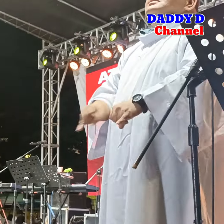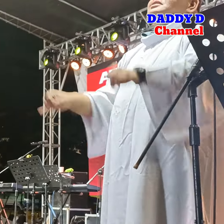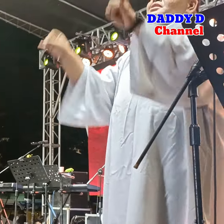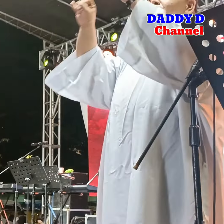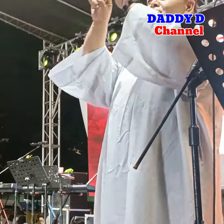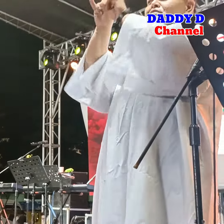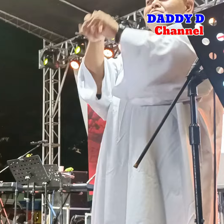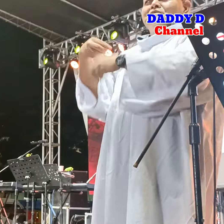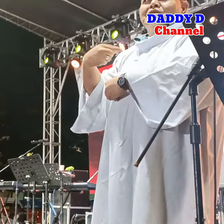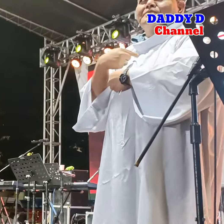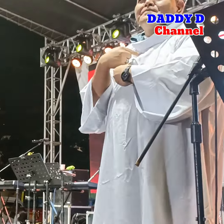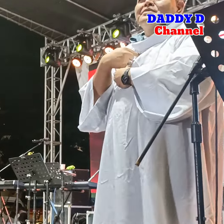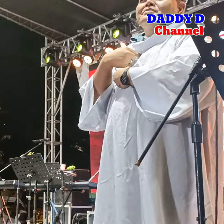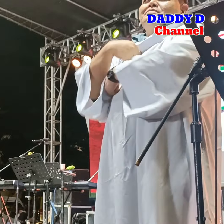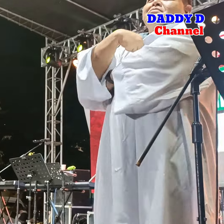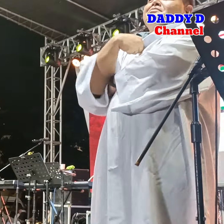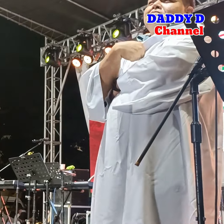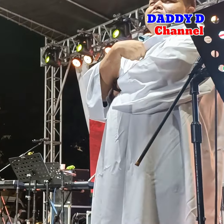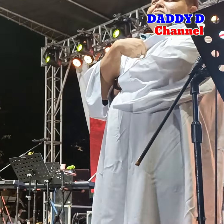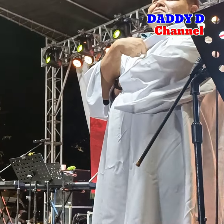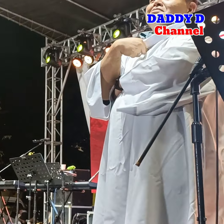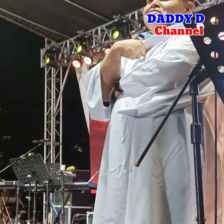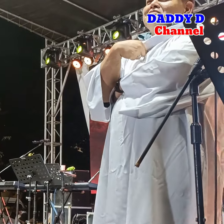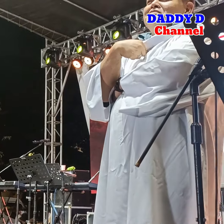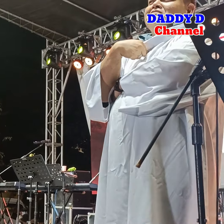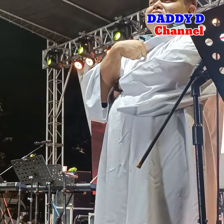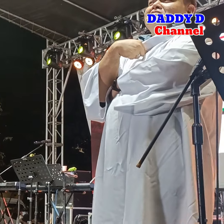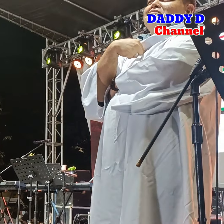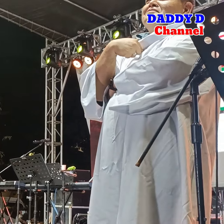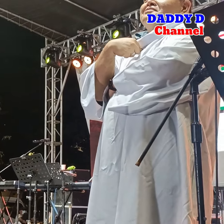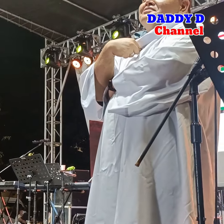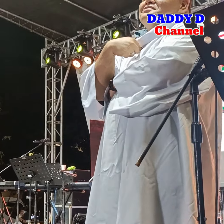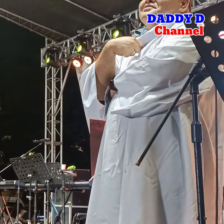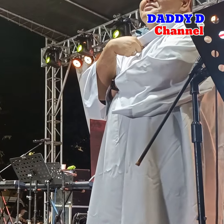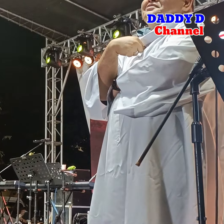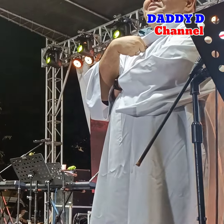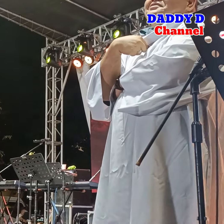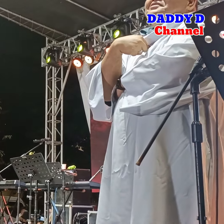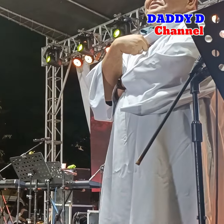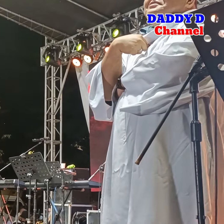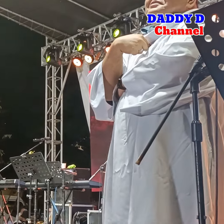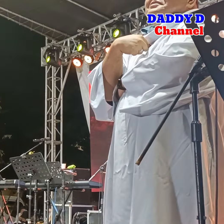pahalagahan niyo naman kami. Binigay namin yung boto namin sa iyo.